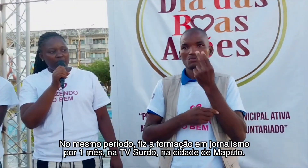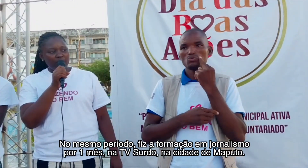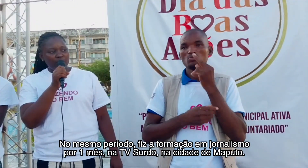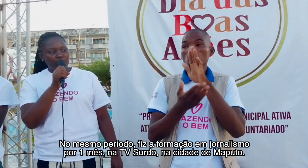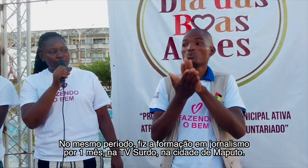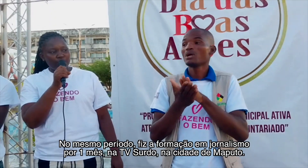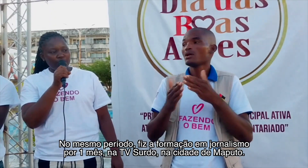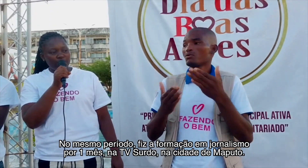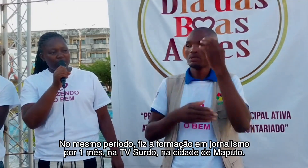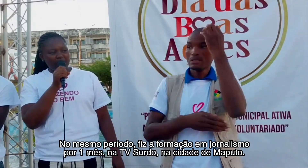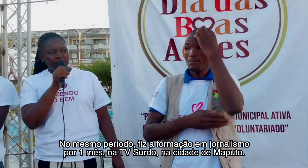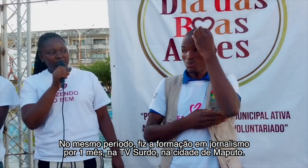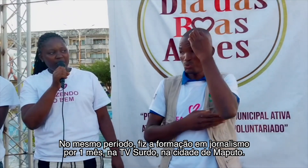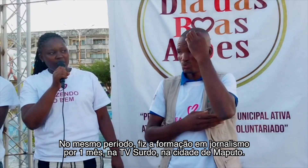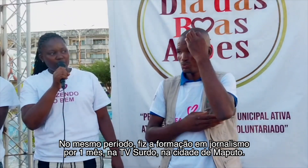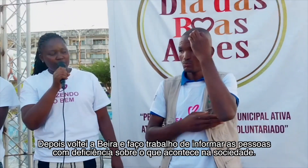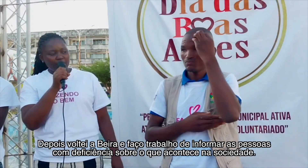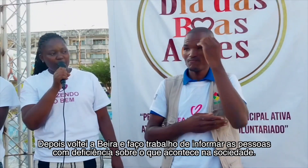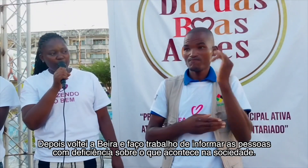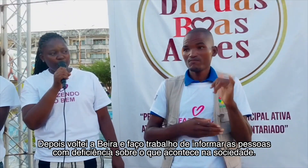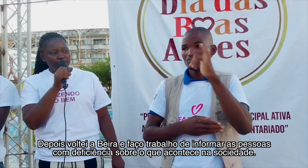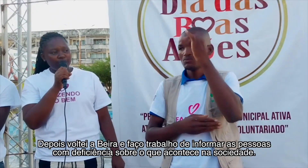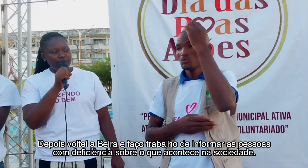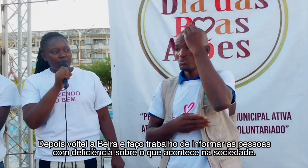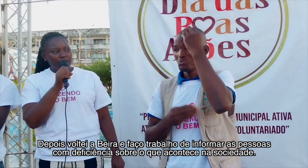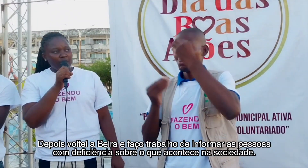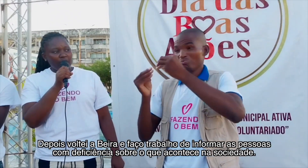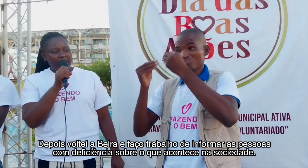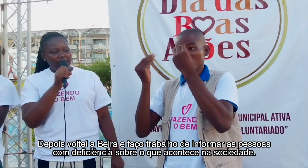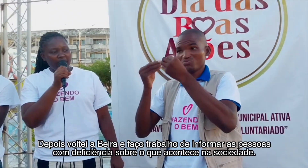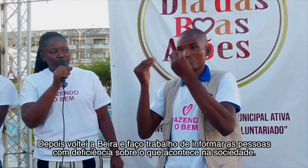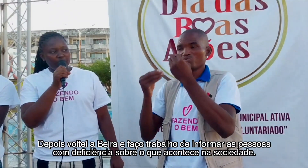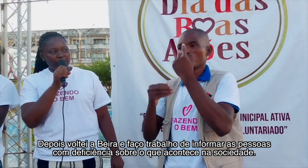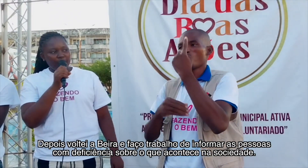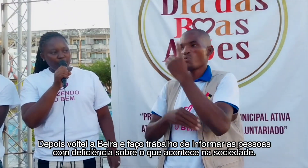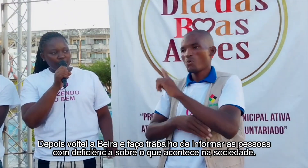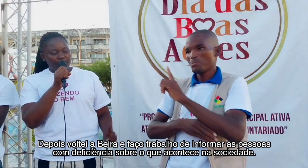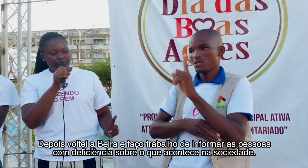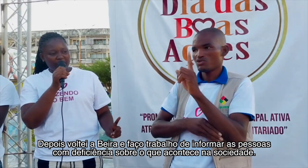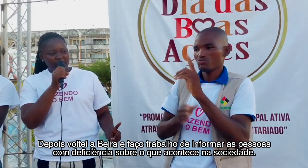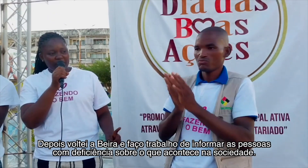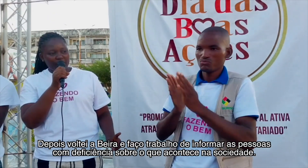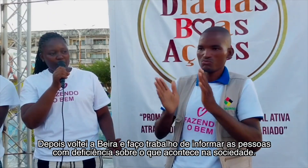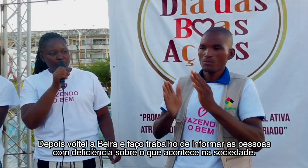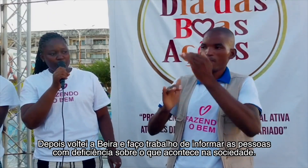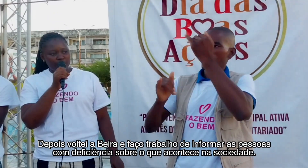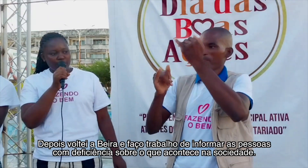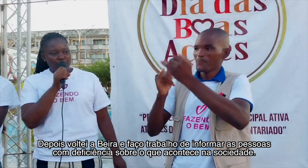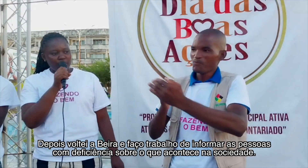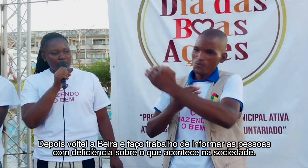TV Surdo, na cidade de Maputo. Depois voltei à Beira e faço o trabalho de informar as pessoas com deficiência sobre